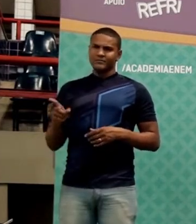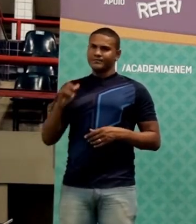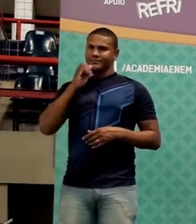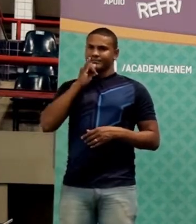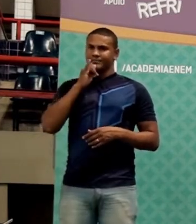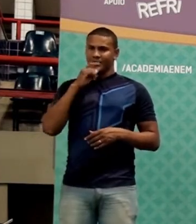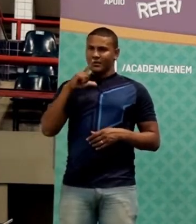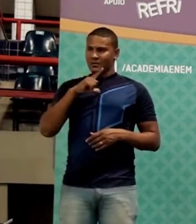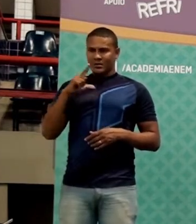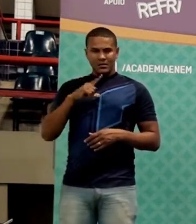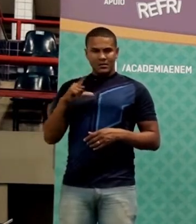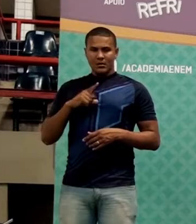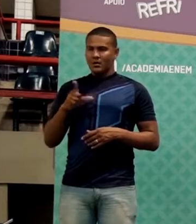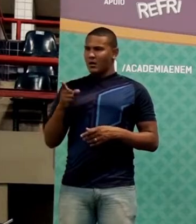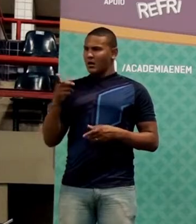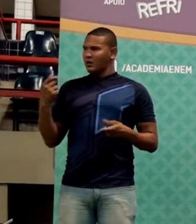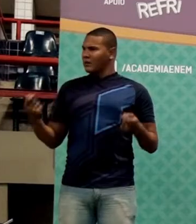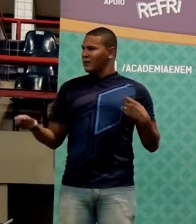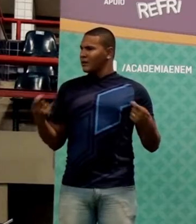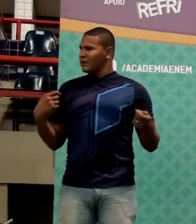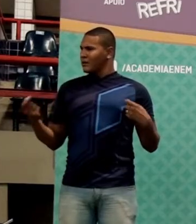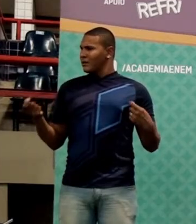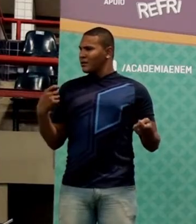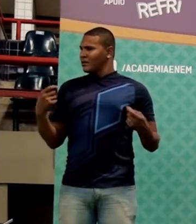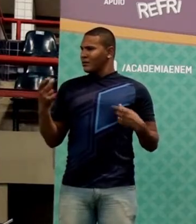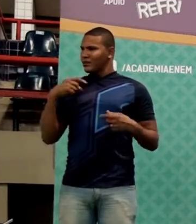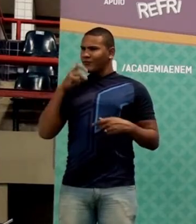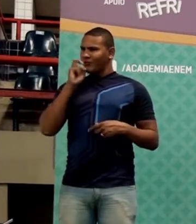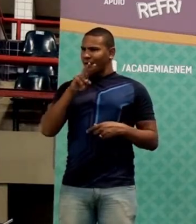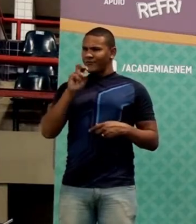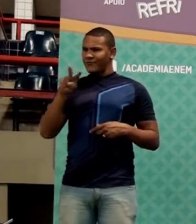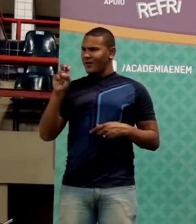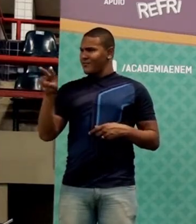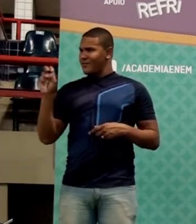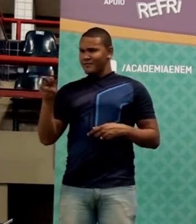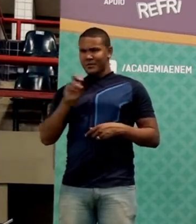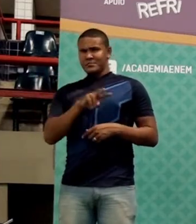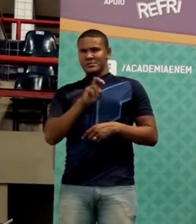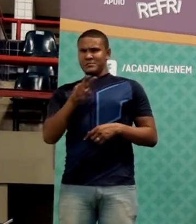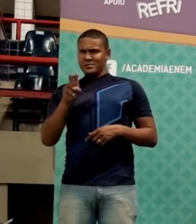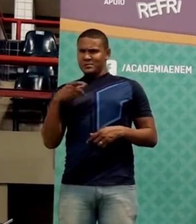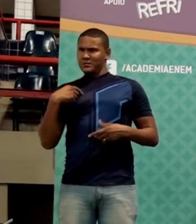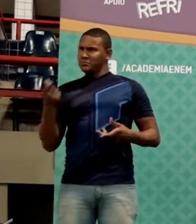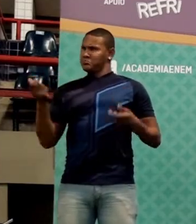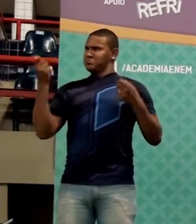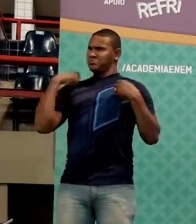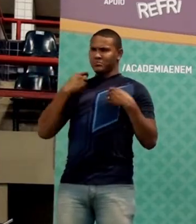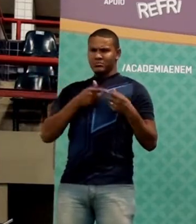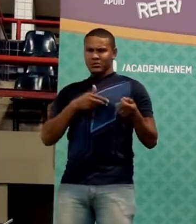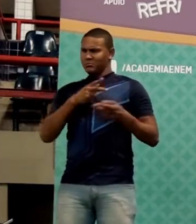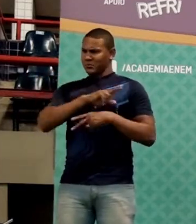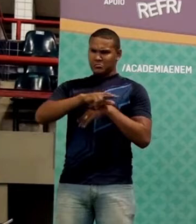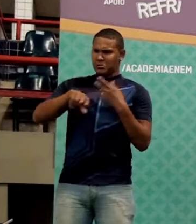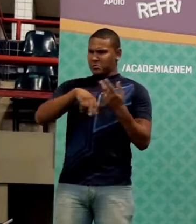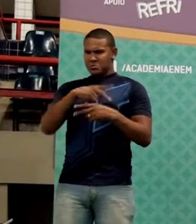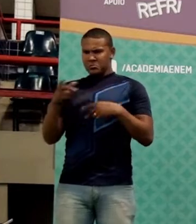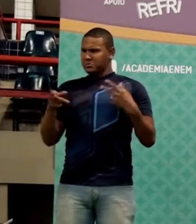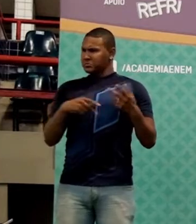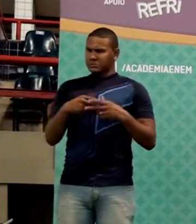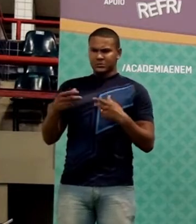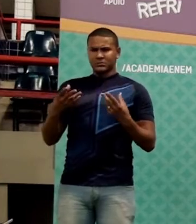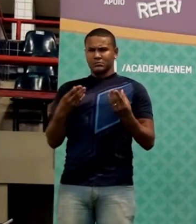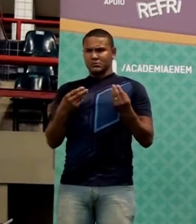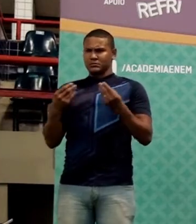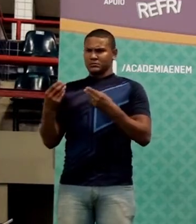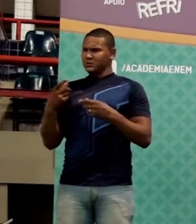por cima, e roda, e tem o passeio do aleijado, e você manca, que você se estira, e bota o outro nas costas e carrega, né? Passeio de cavalinho, passeio de...